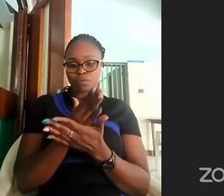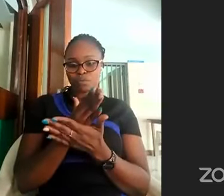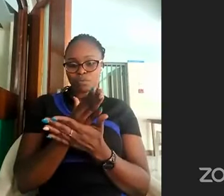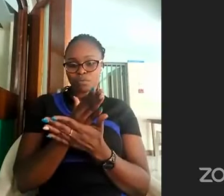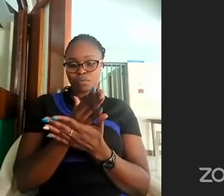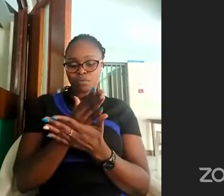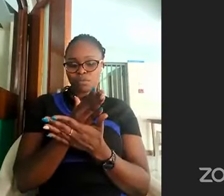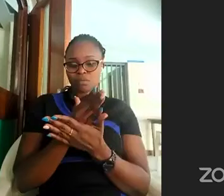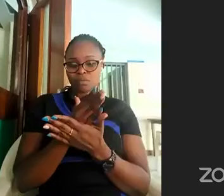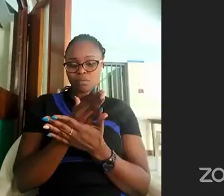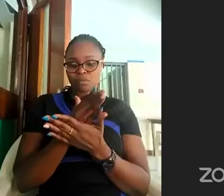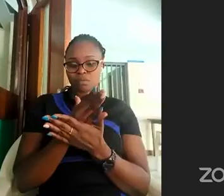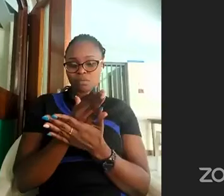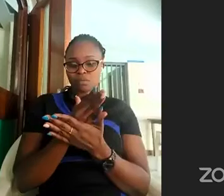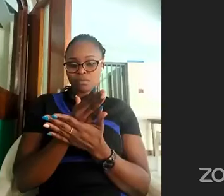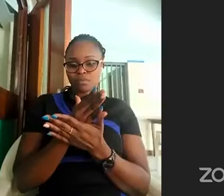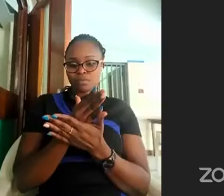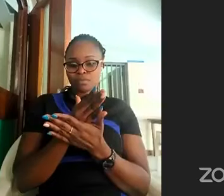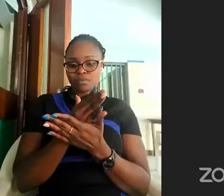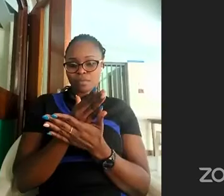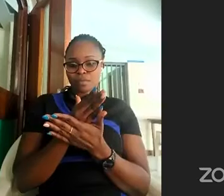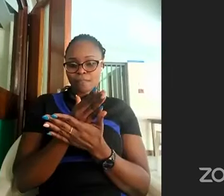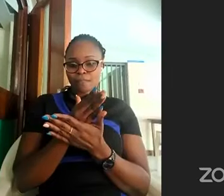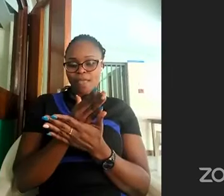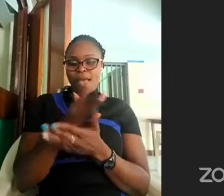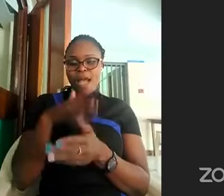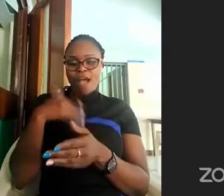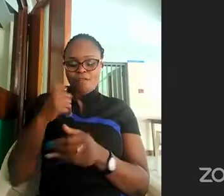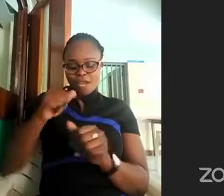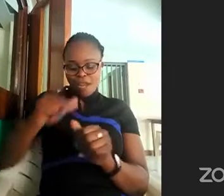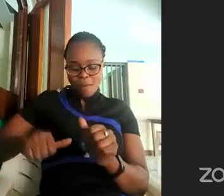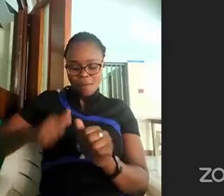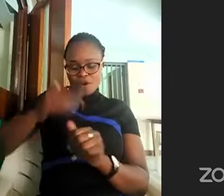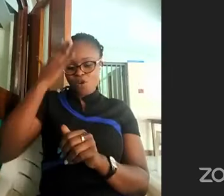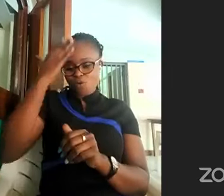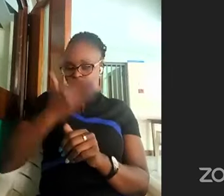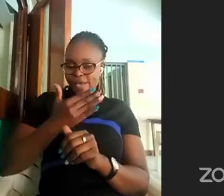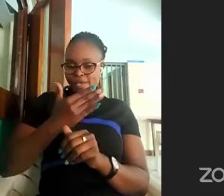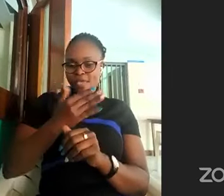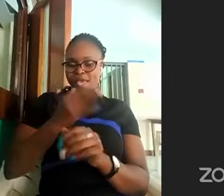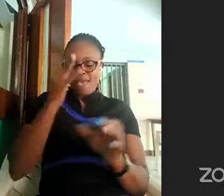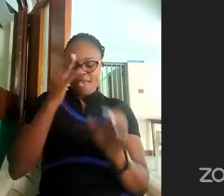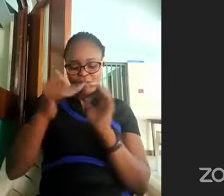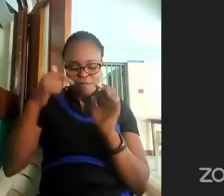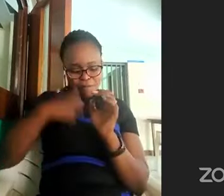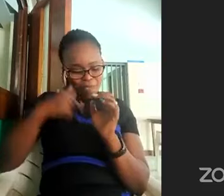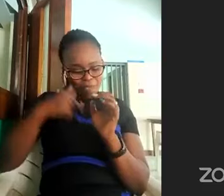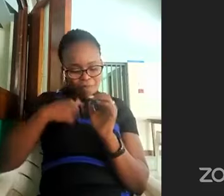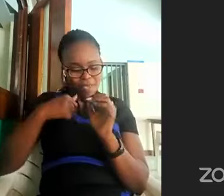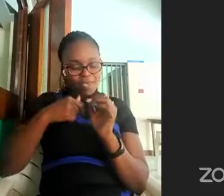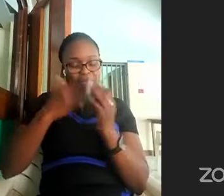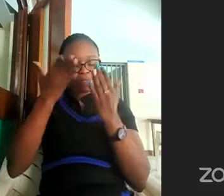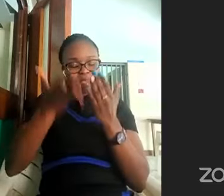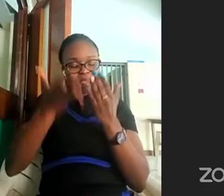sauti ya huyu msichana mlemavu aswa sana yule wa miaka 9 angepata kusaidika. Sasa hivi alishonwa, yuko